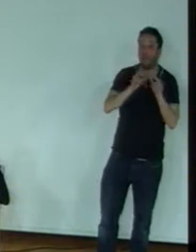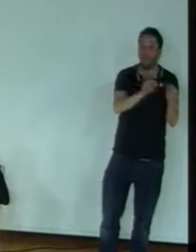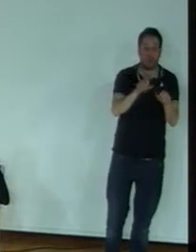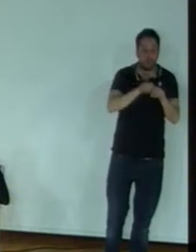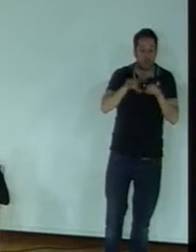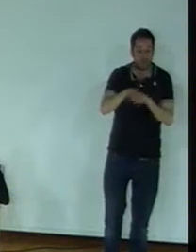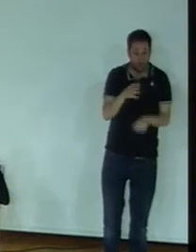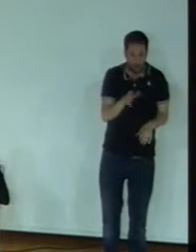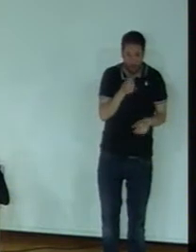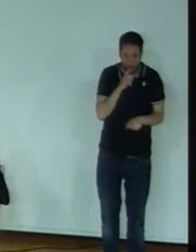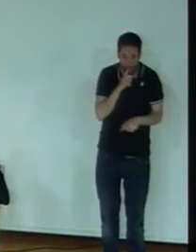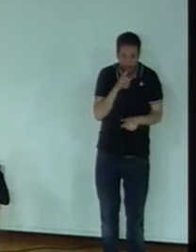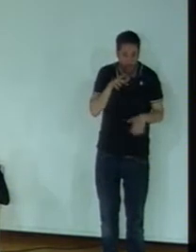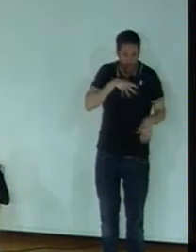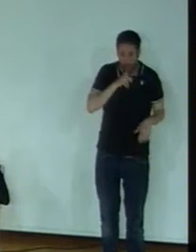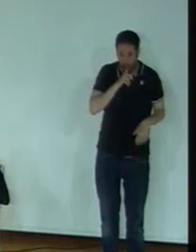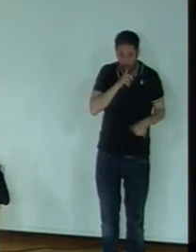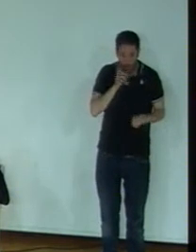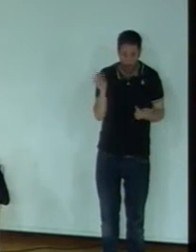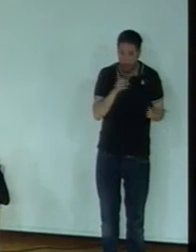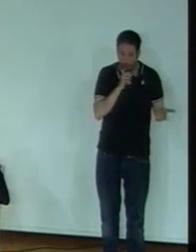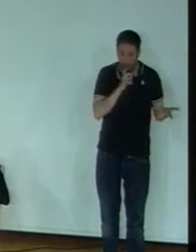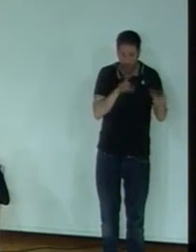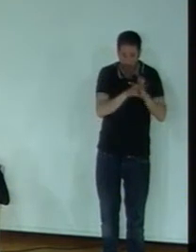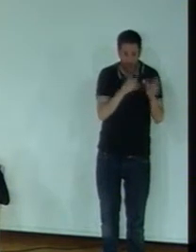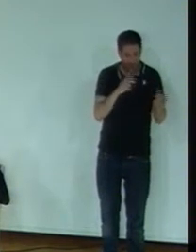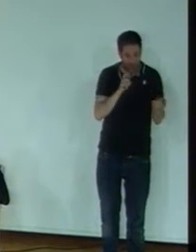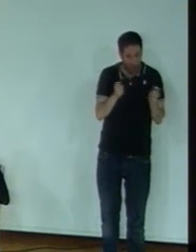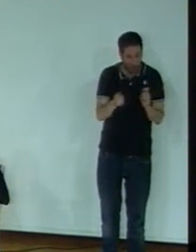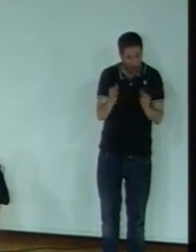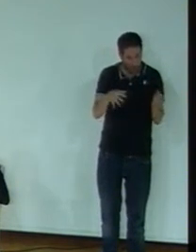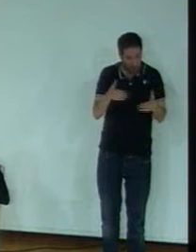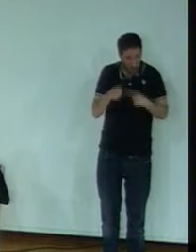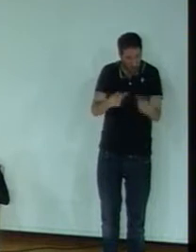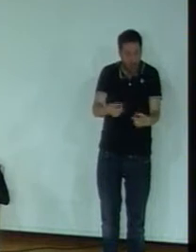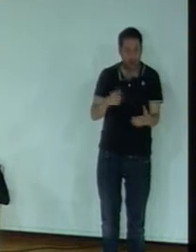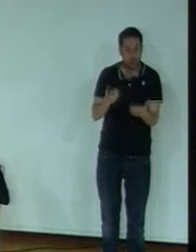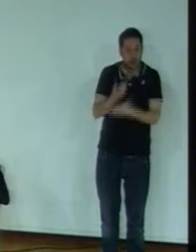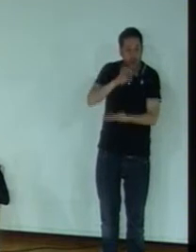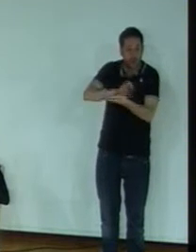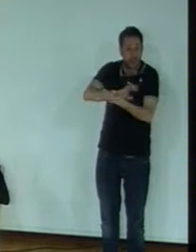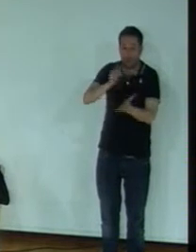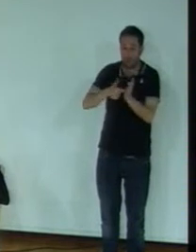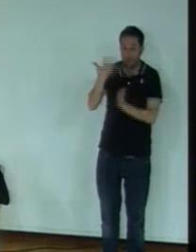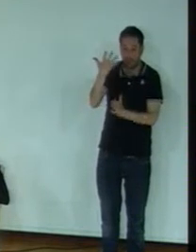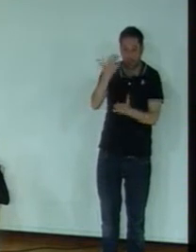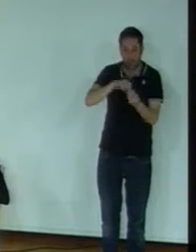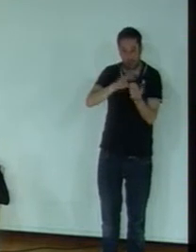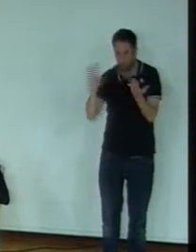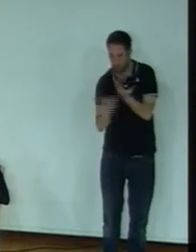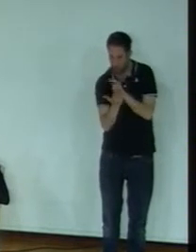les médias n'en parlent pas, même les avocats n'en parlent pas. Et j'ai vu arriver le code civil, l'édition 2015, et puis un appendice à côté